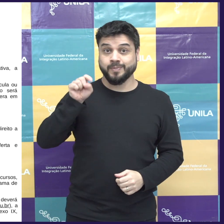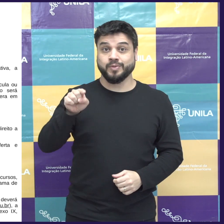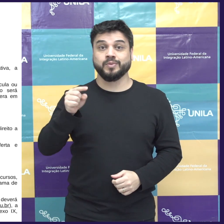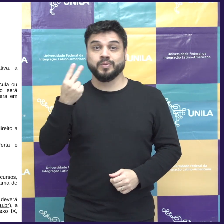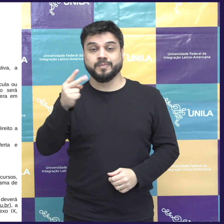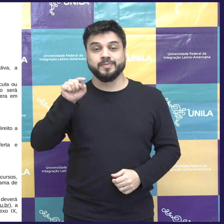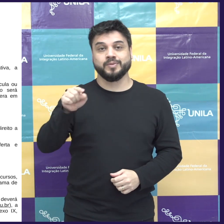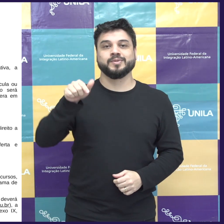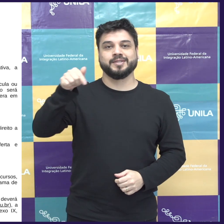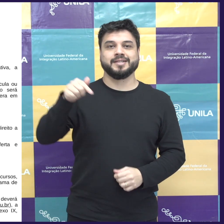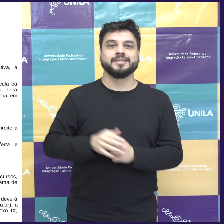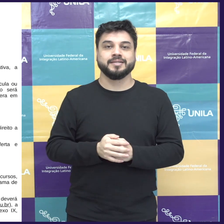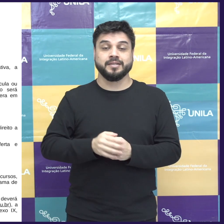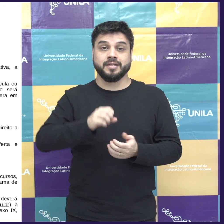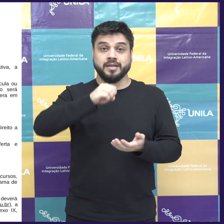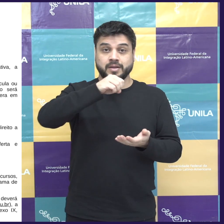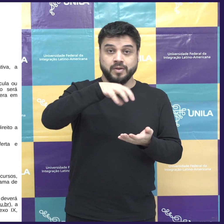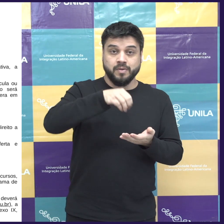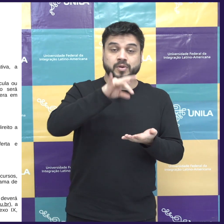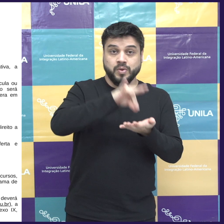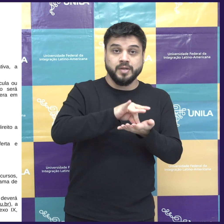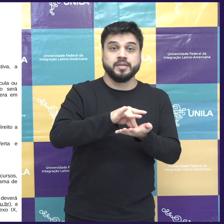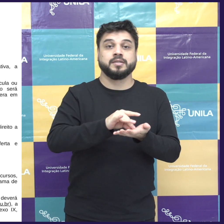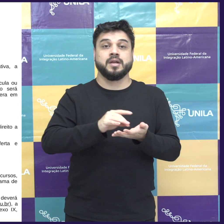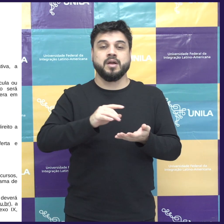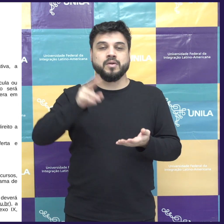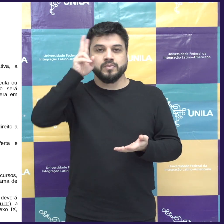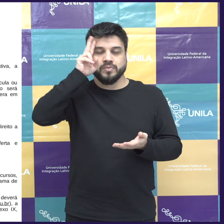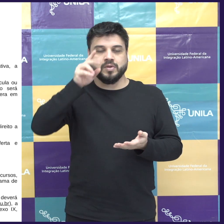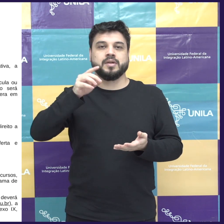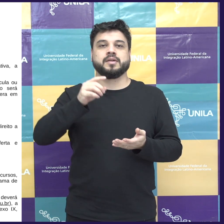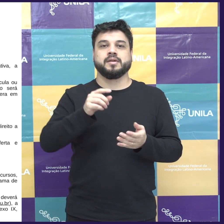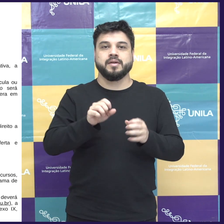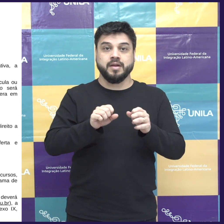8.2.7. Original e cópia do histórico escolar da graduação.